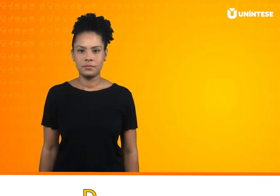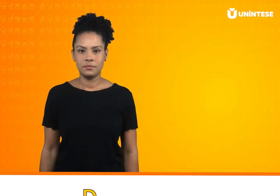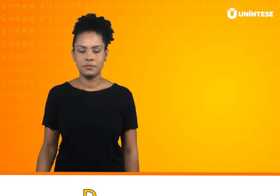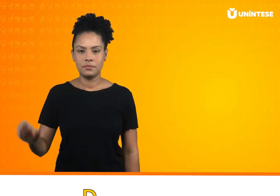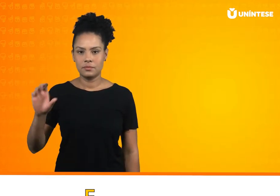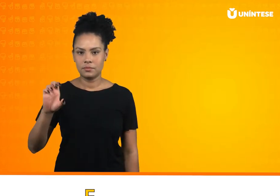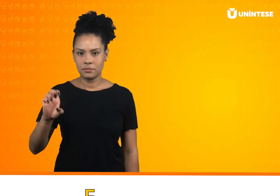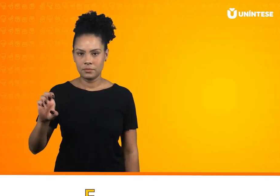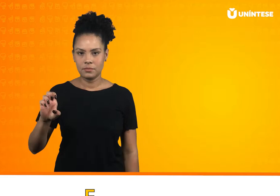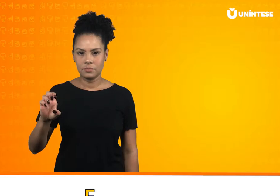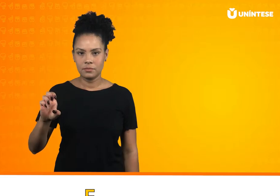E